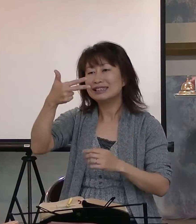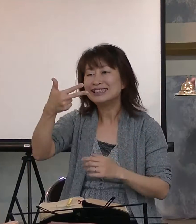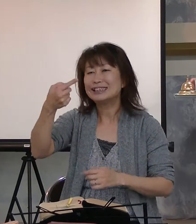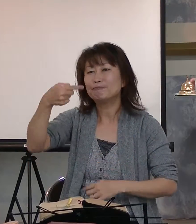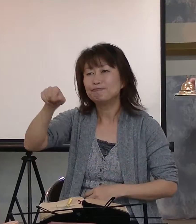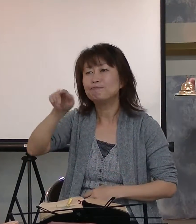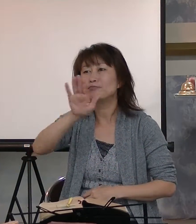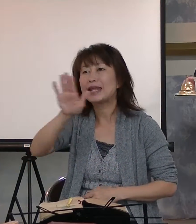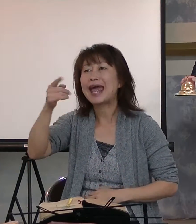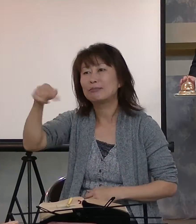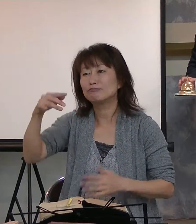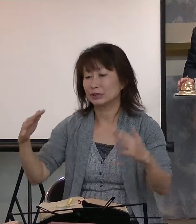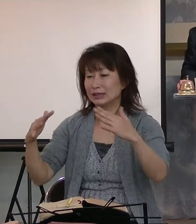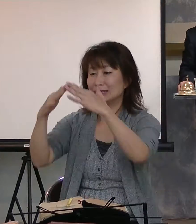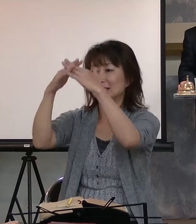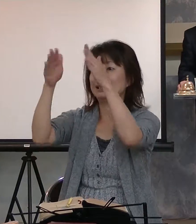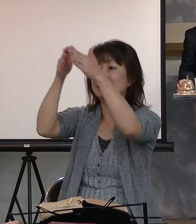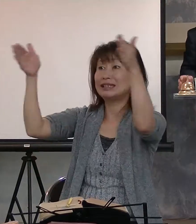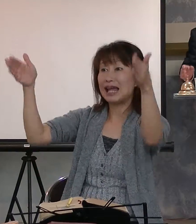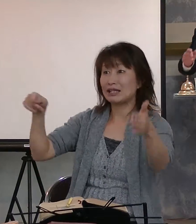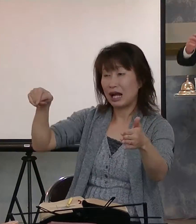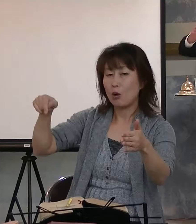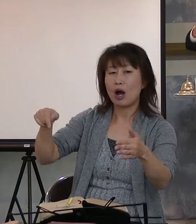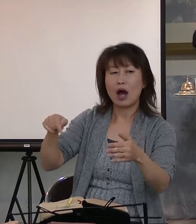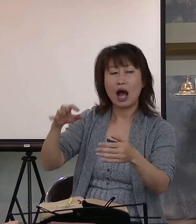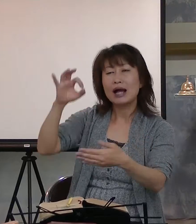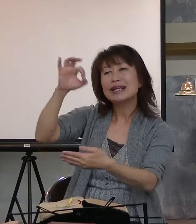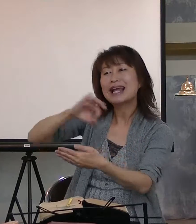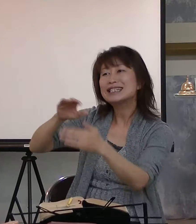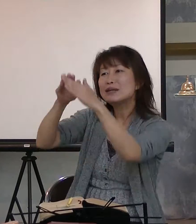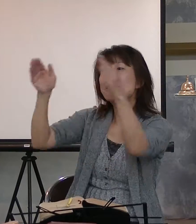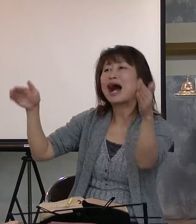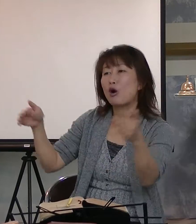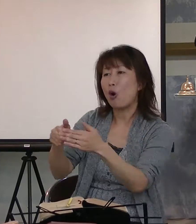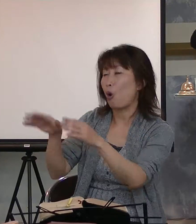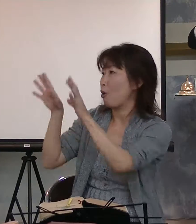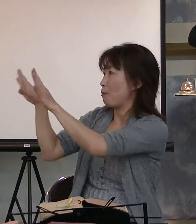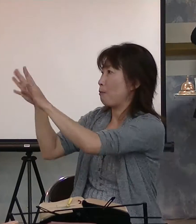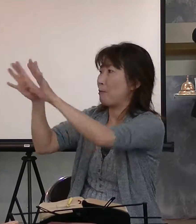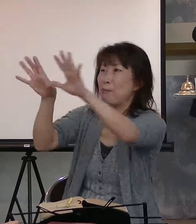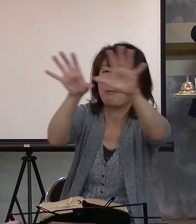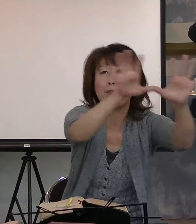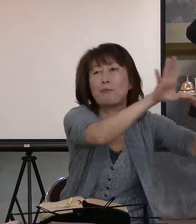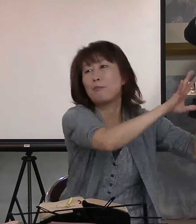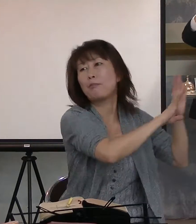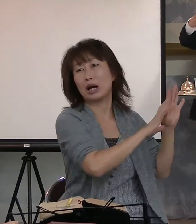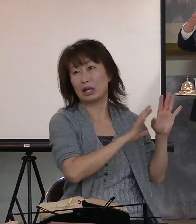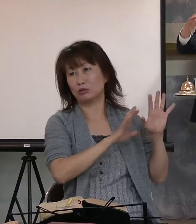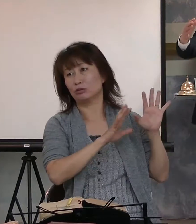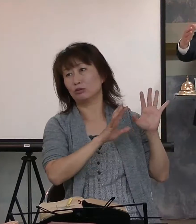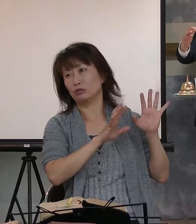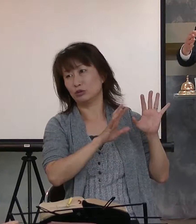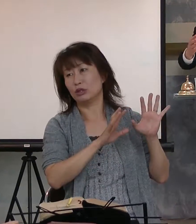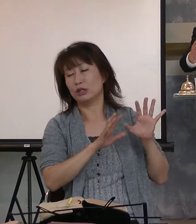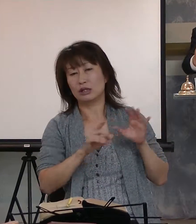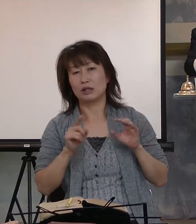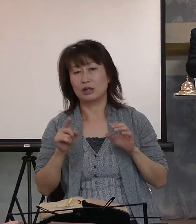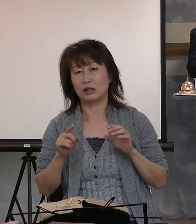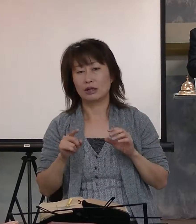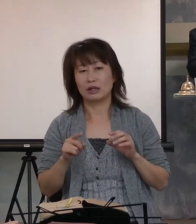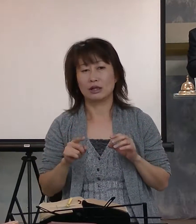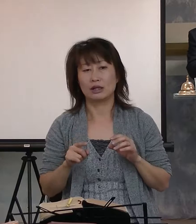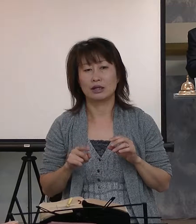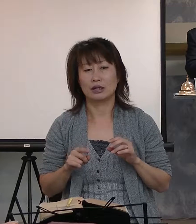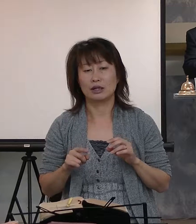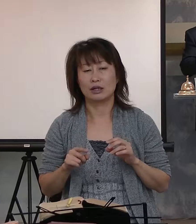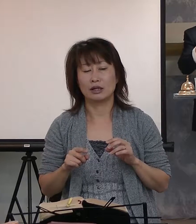個。またそれがね、ラッパのように入り口が大きくて、金